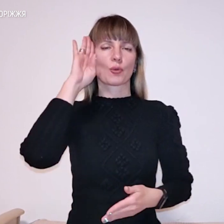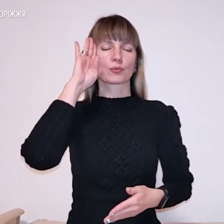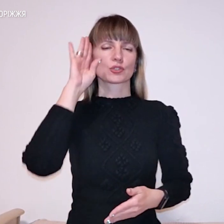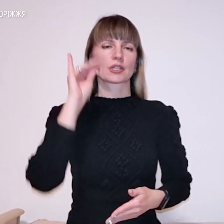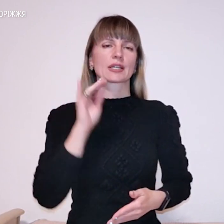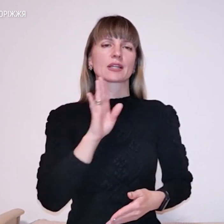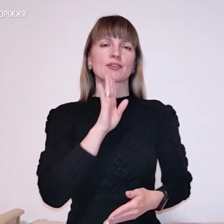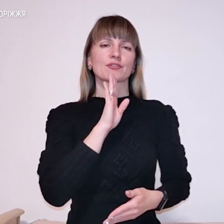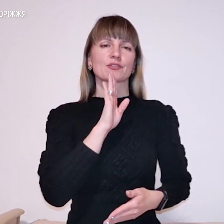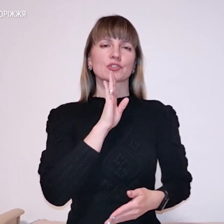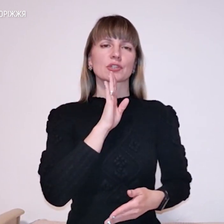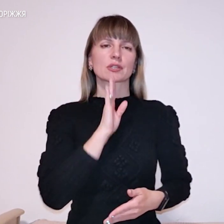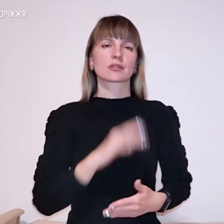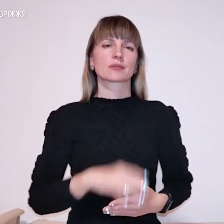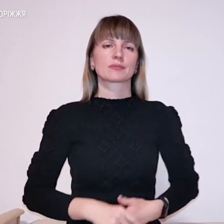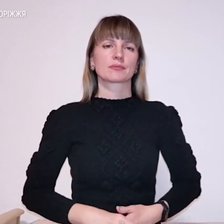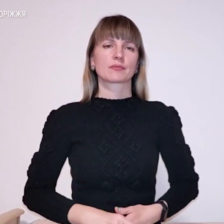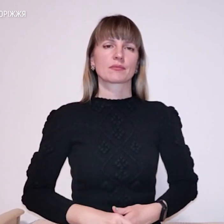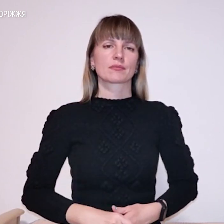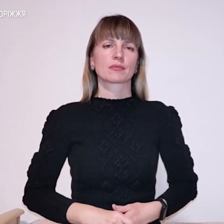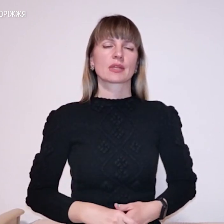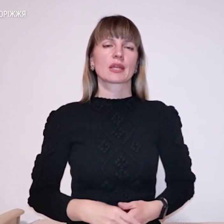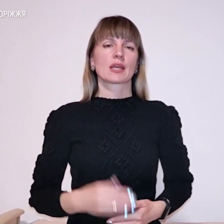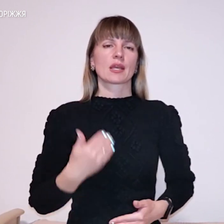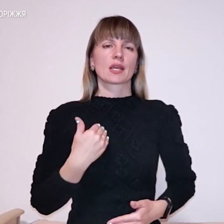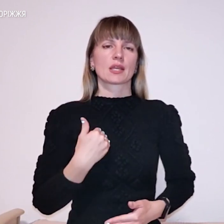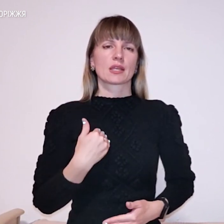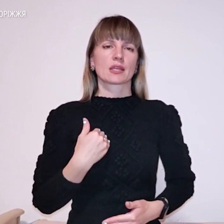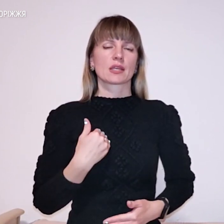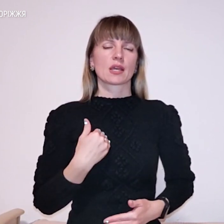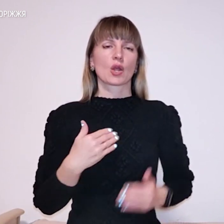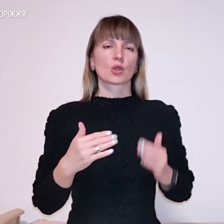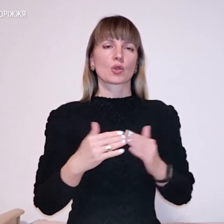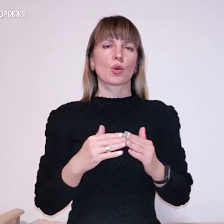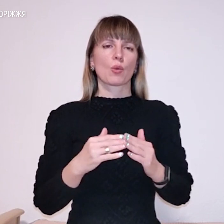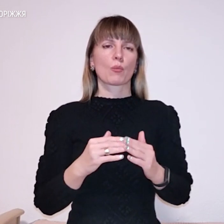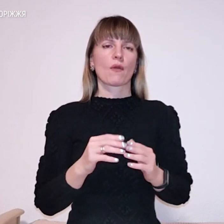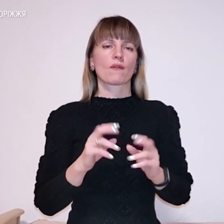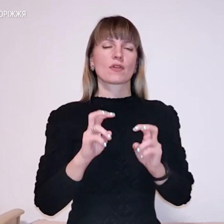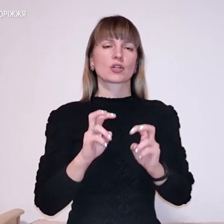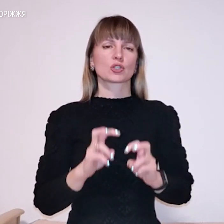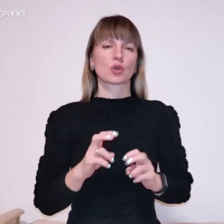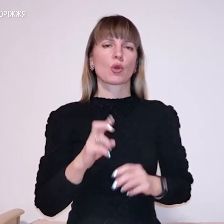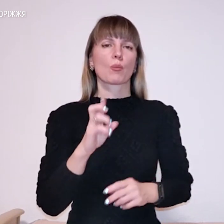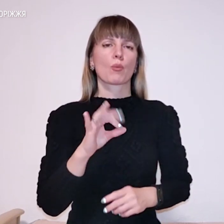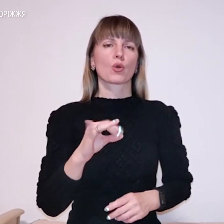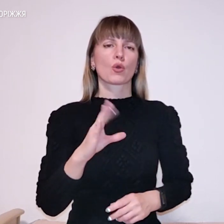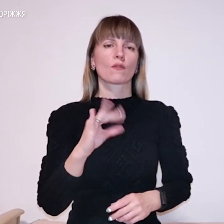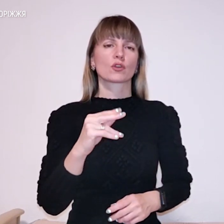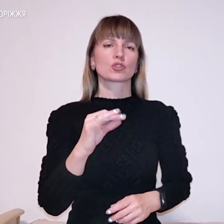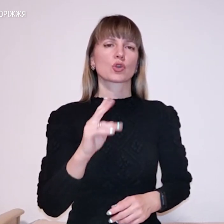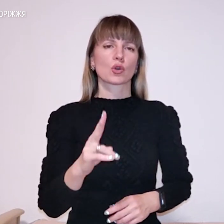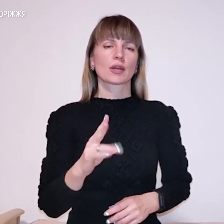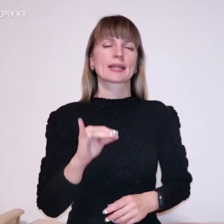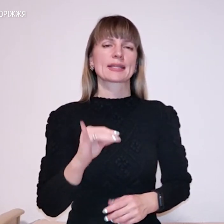та дівчатка. Я Домовичок Боровичок. І зараз